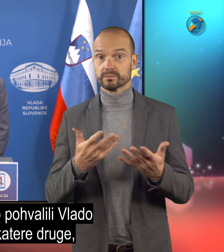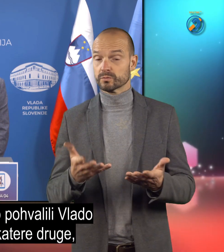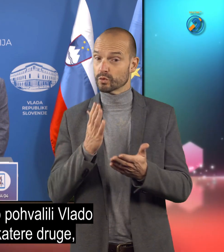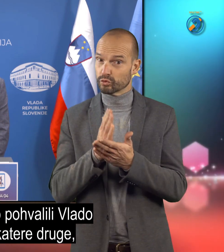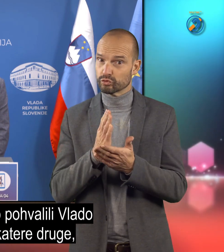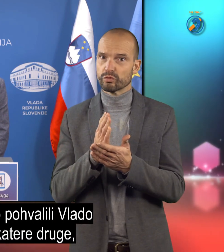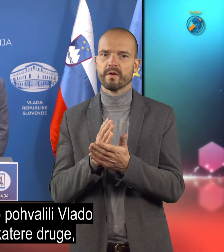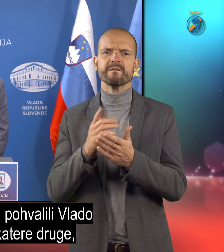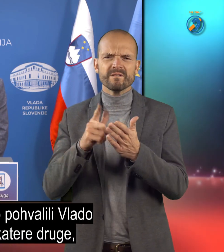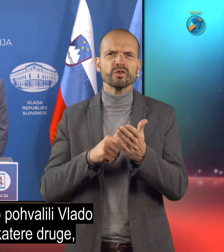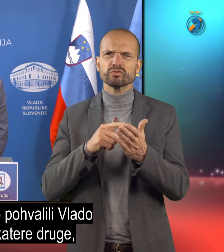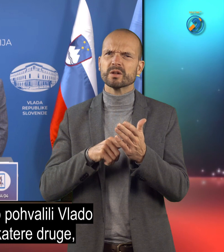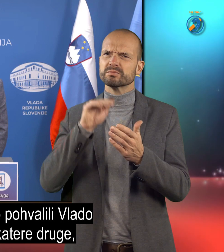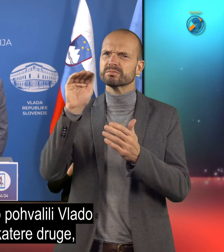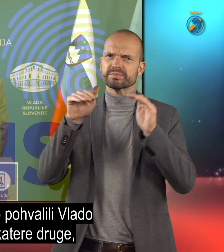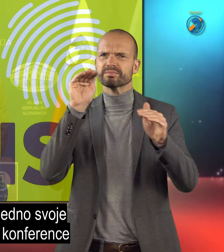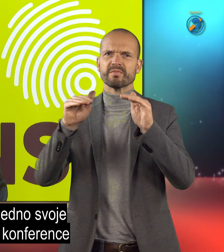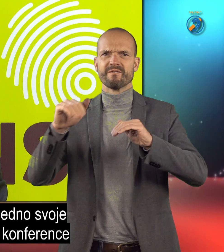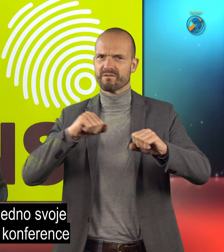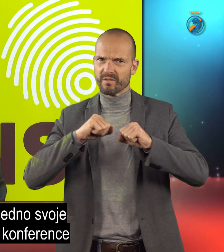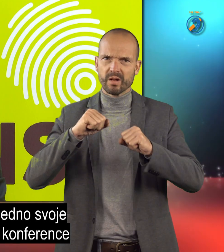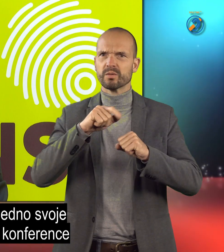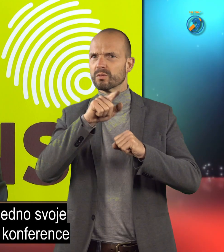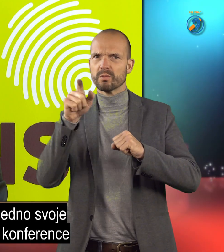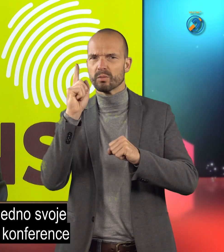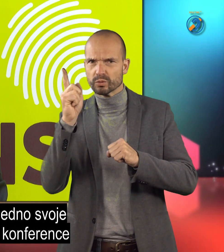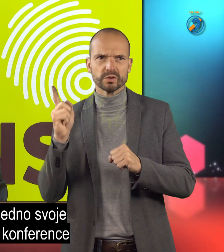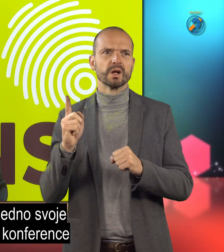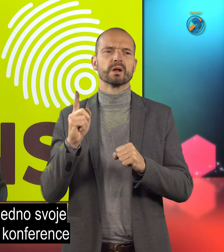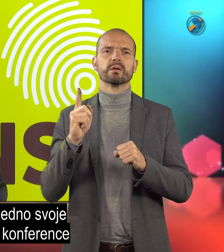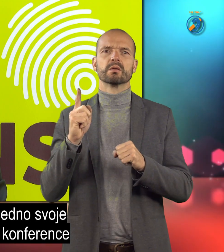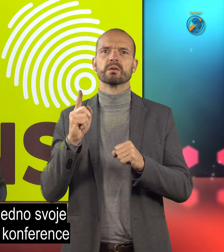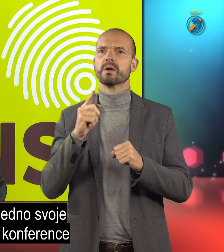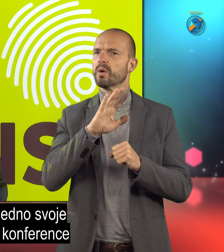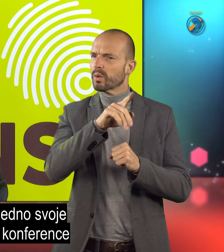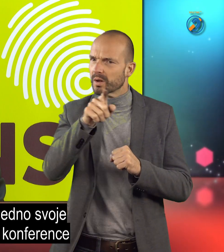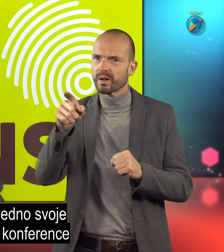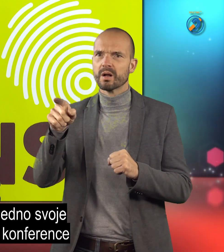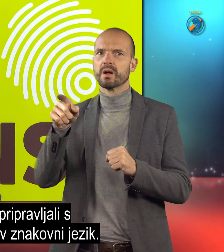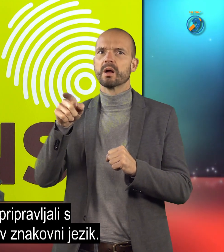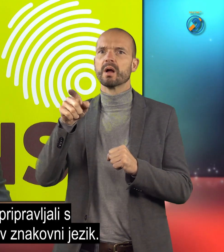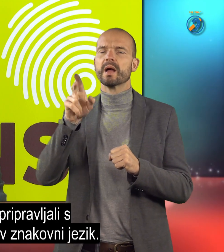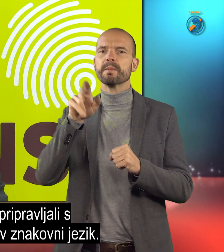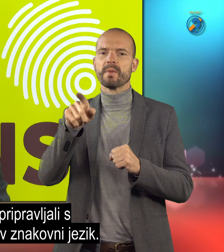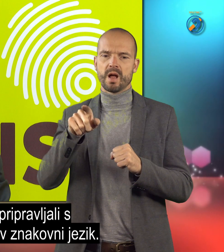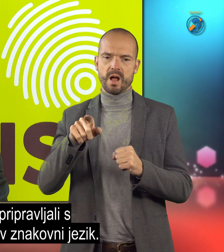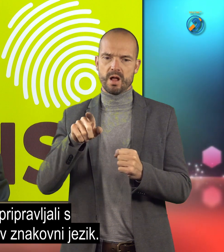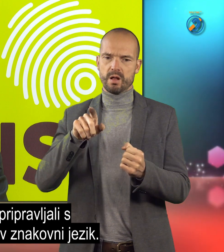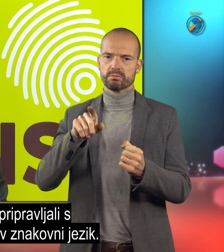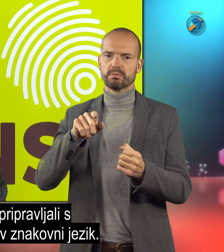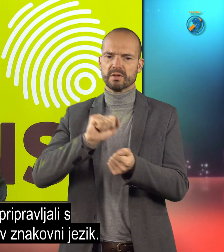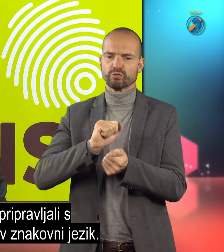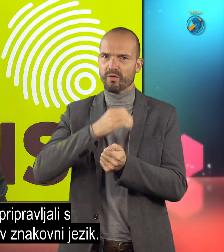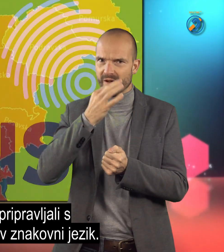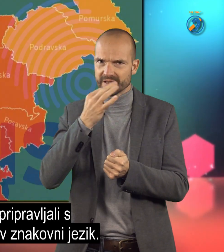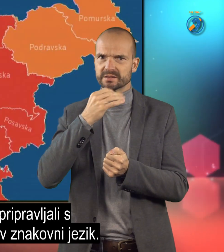seveda že večkrat pohvalili vlado in nekatere druge, ki so zgledno svoje, tiskovne konference in ostalo opremljene z